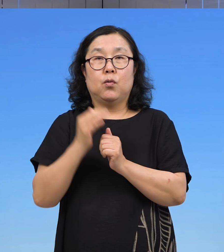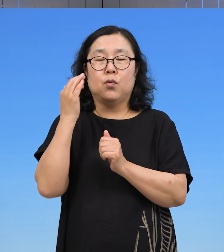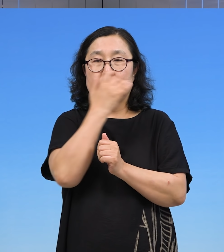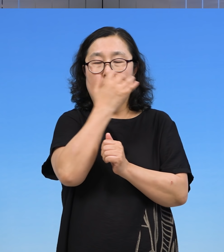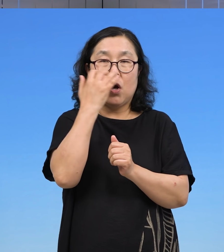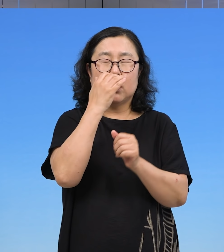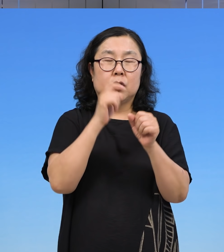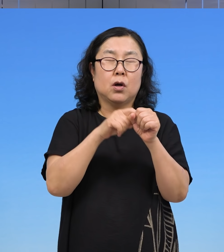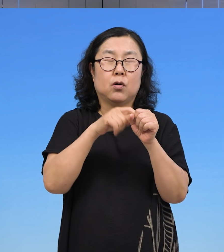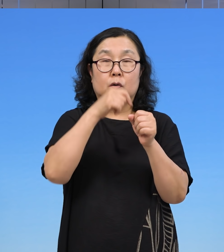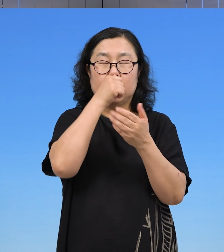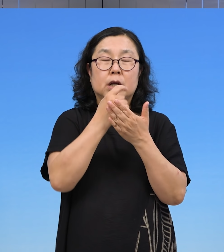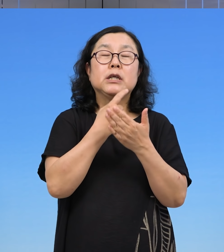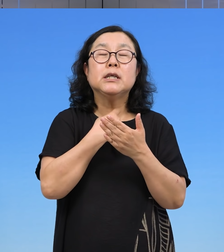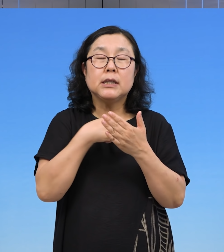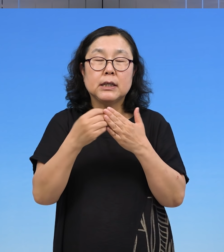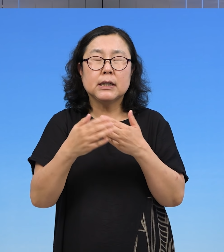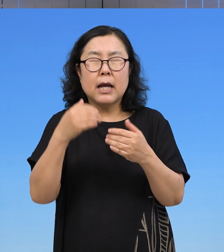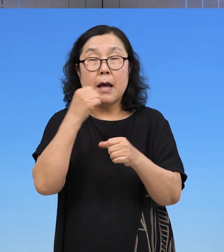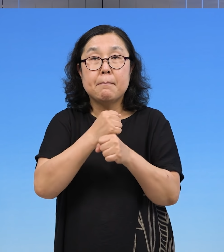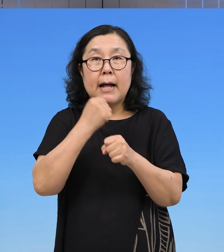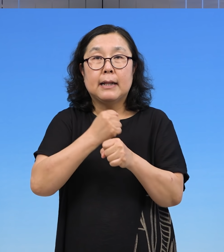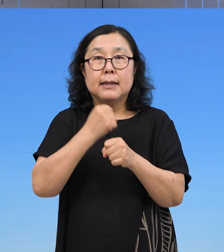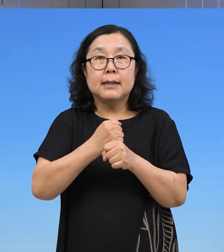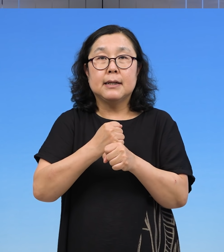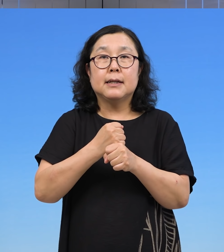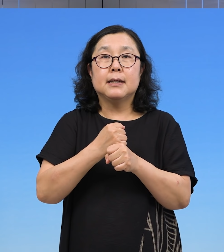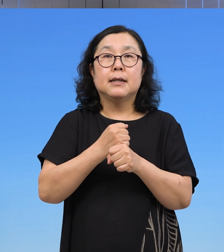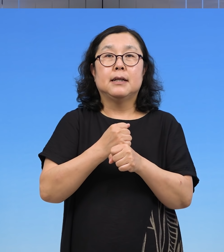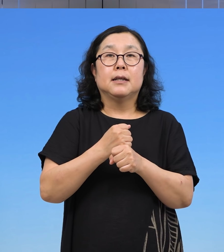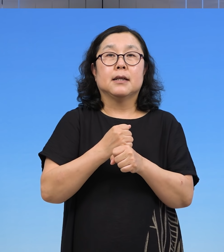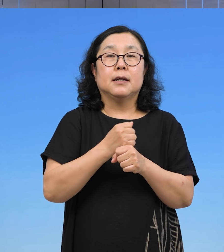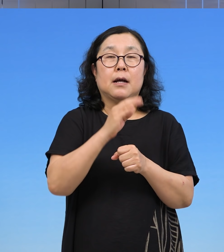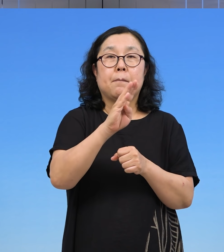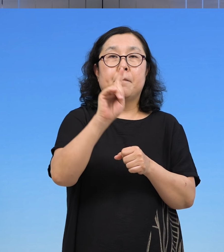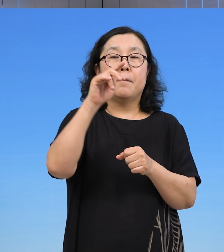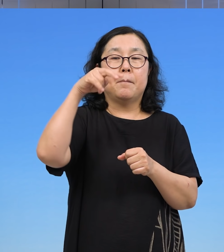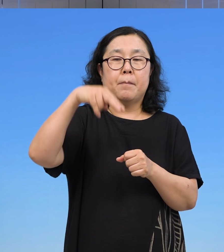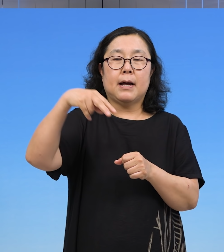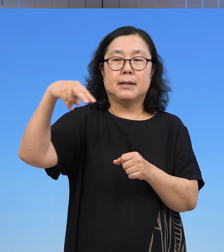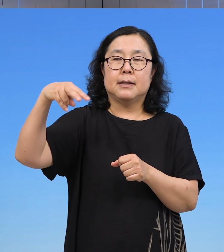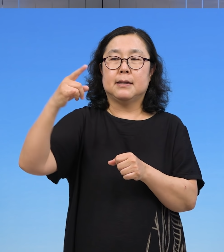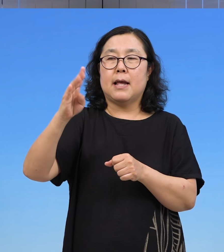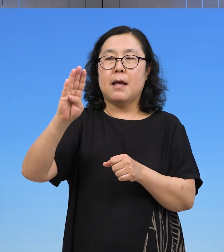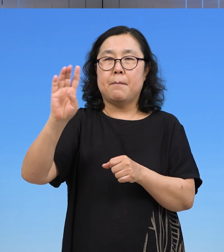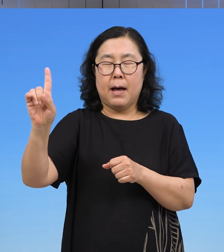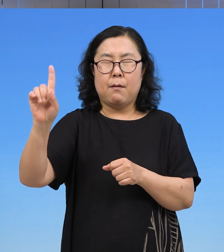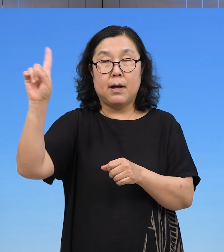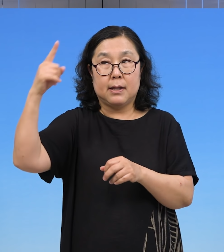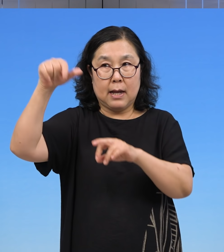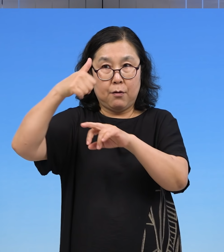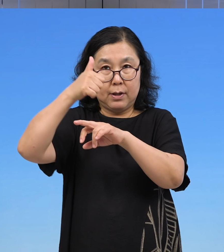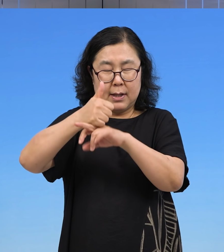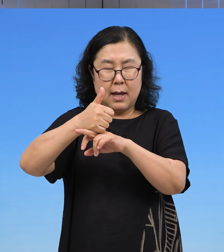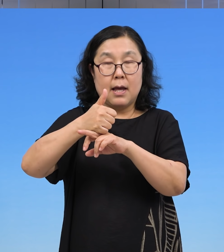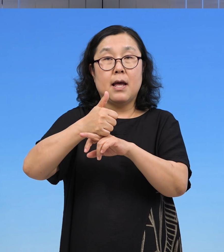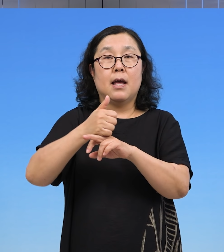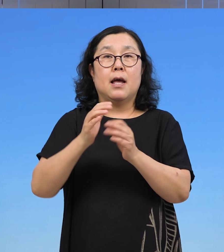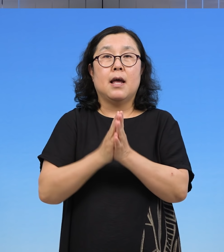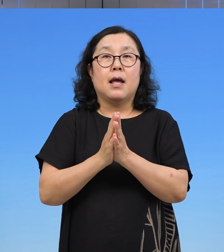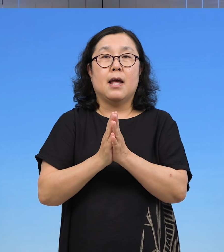성적으로 죄를 지은 짓게 만든 그 슬픈 스토리가 그게 바세바와 다윗의 이야기